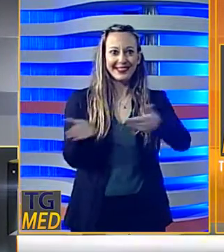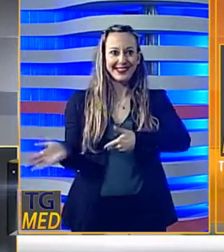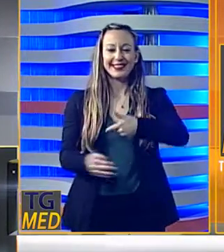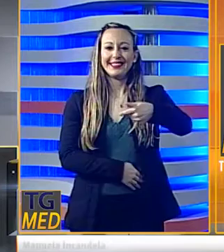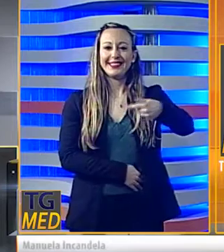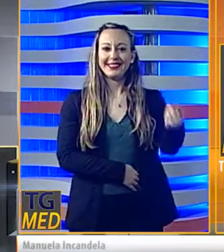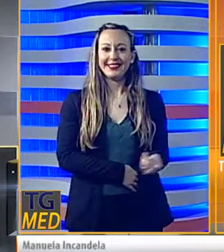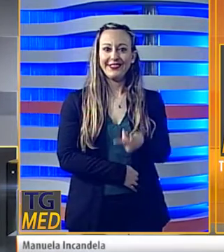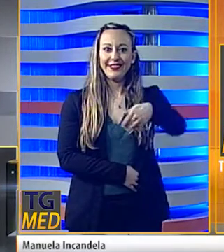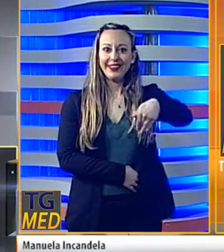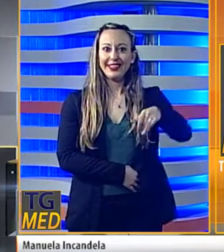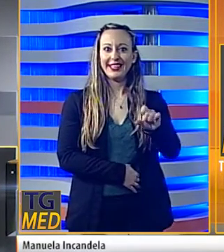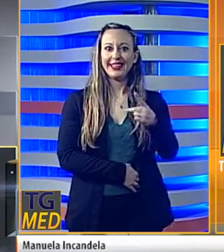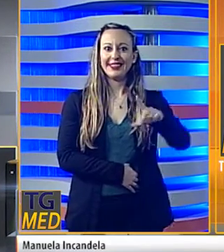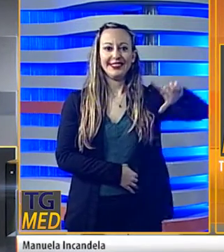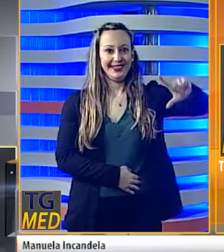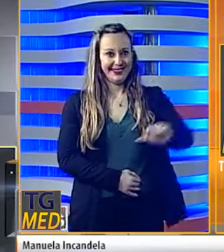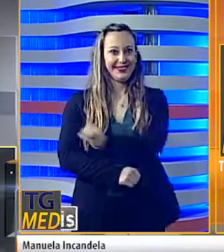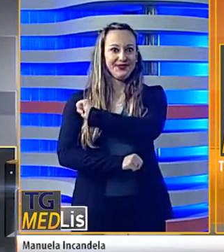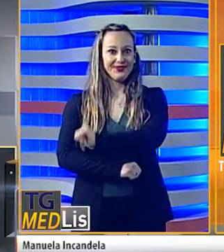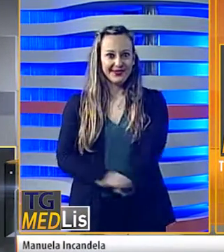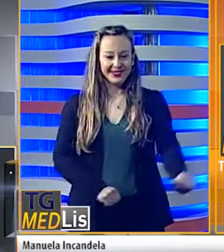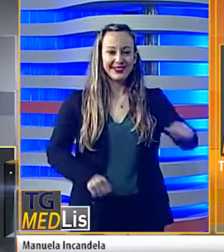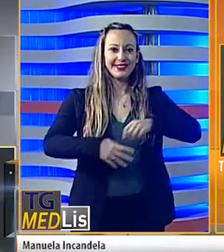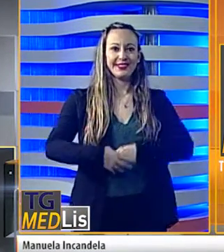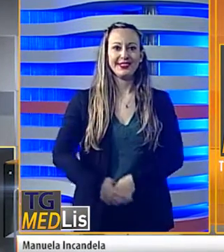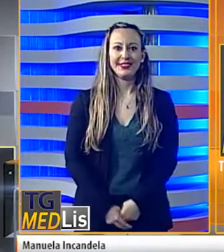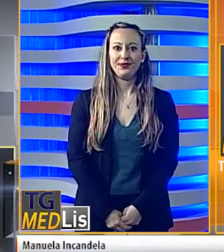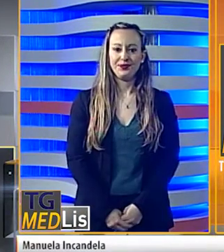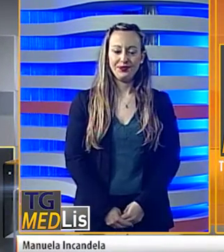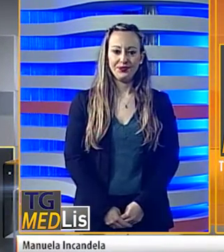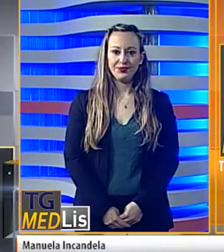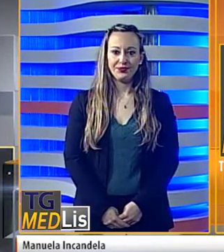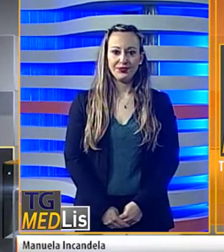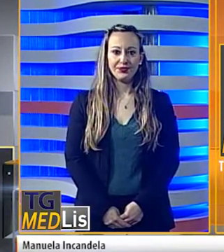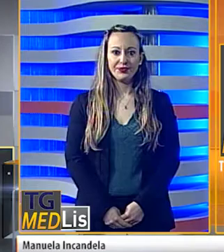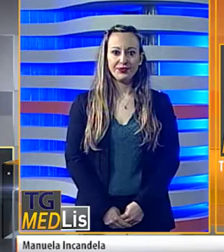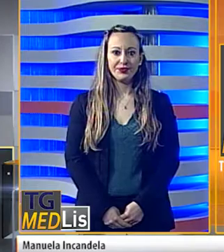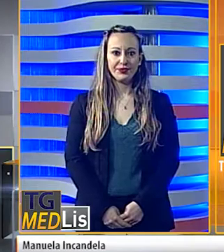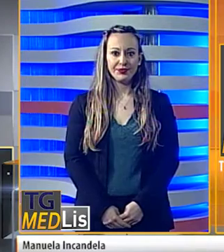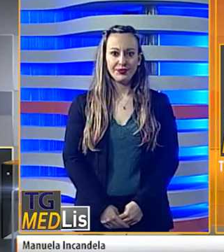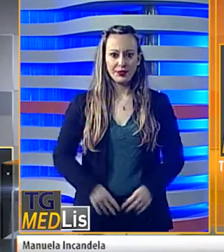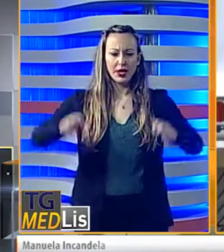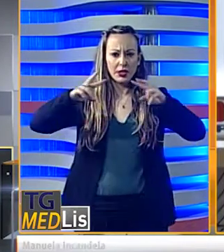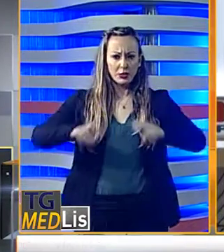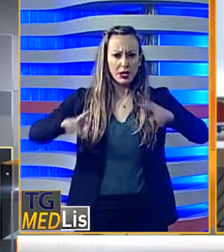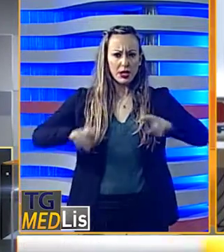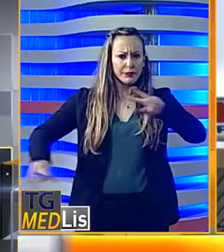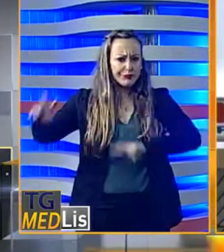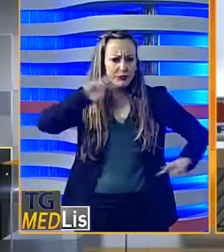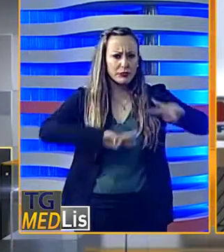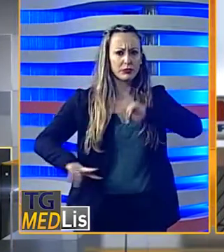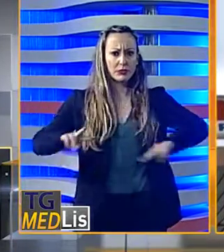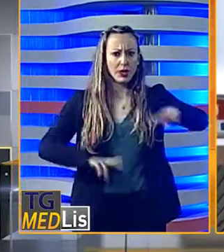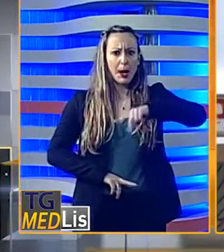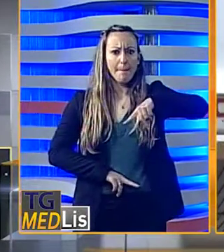Buon pomeriggio e benvenuti al TG Med Lis. Questo è il nostro notiziario nella lingua italiana dei segni.